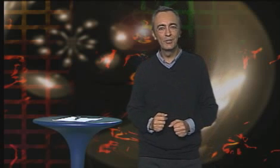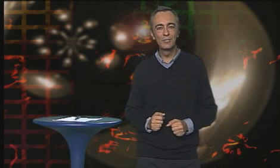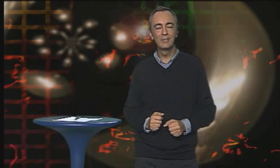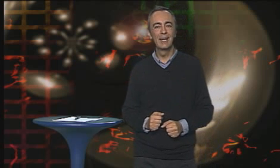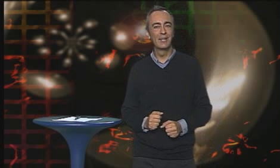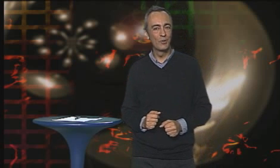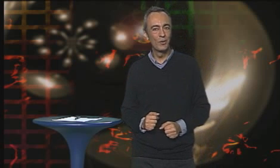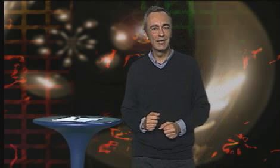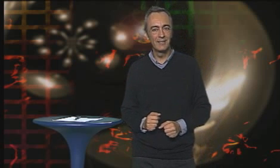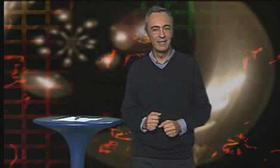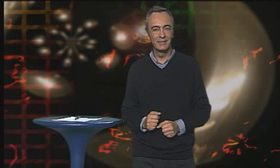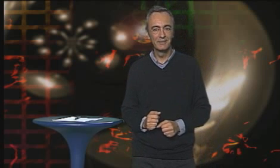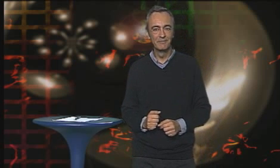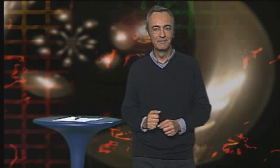al club de las